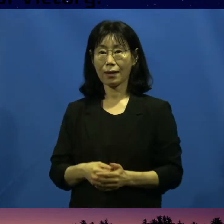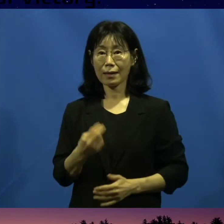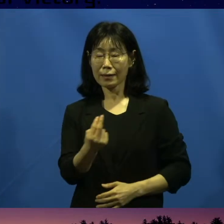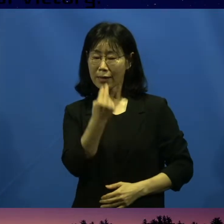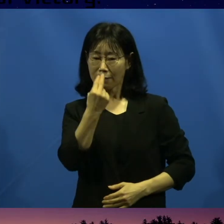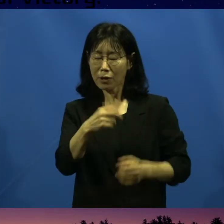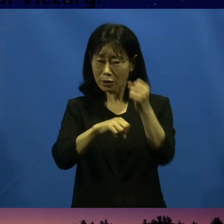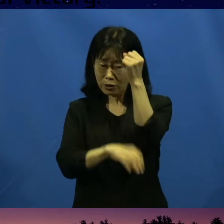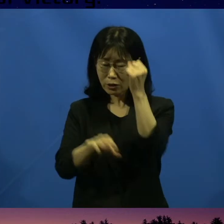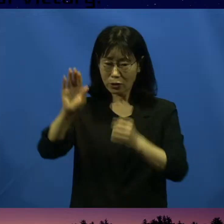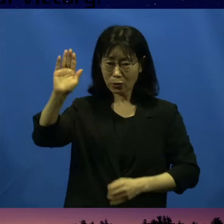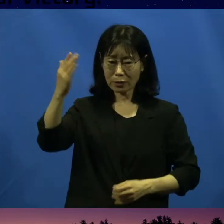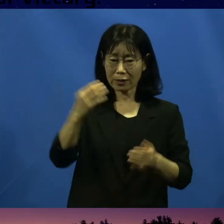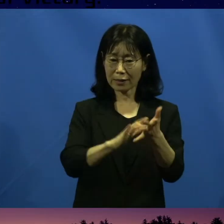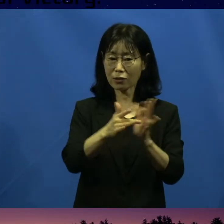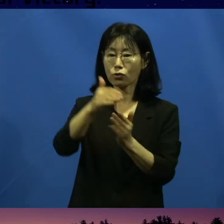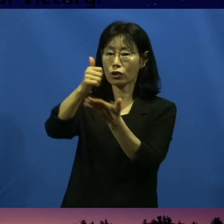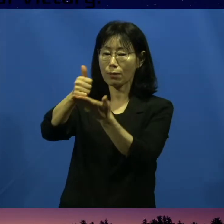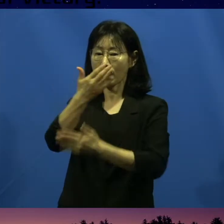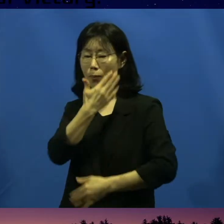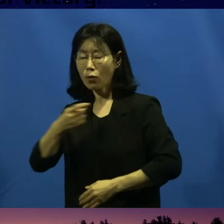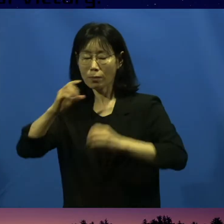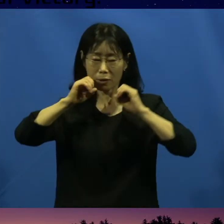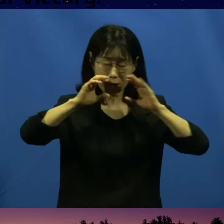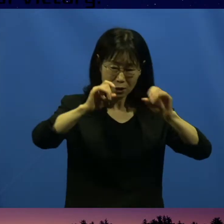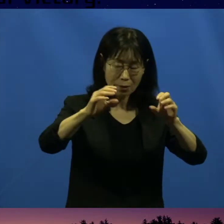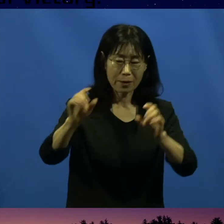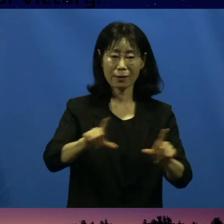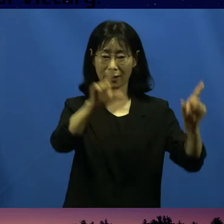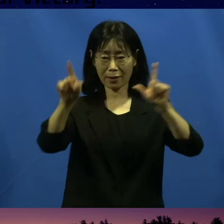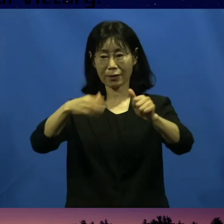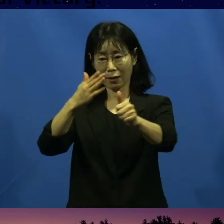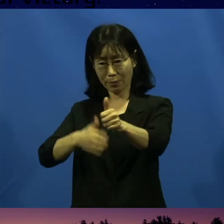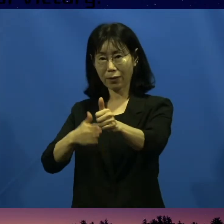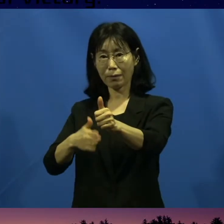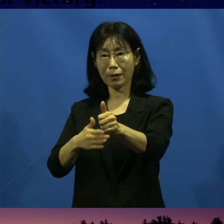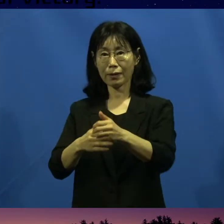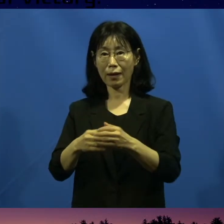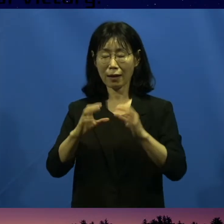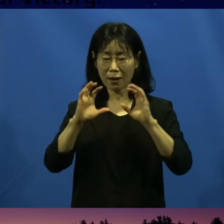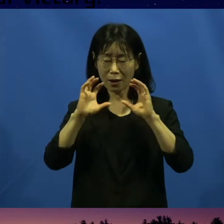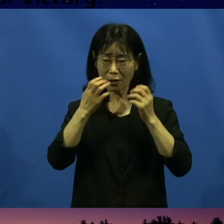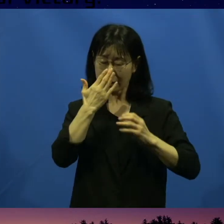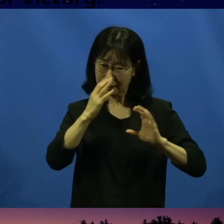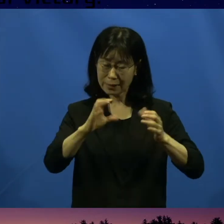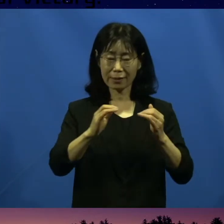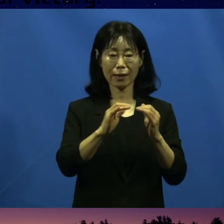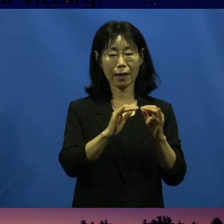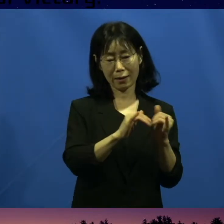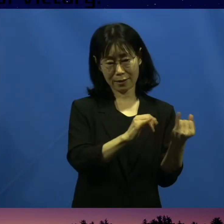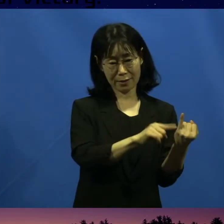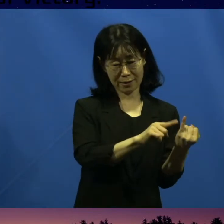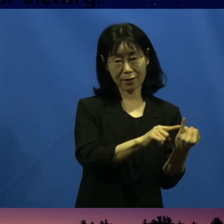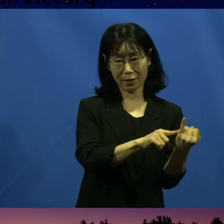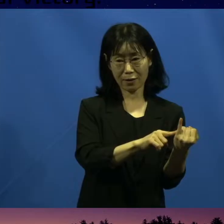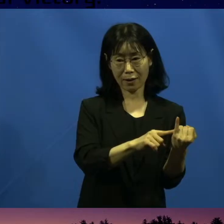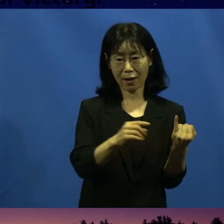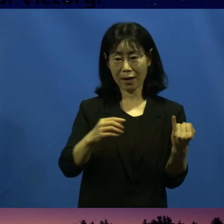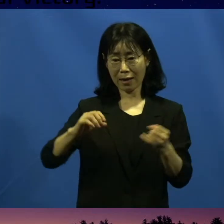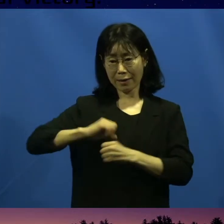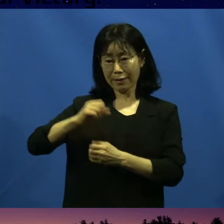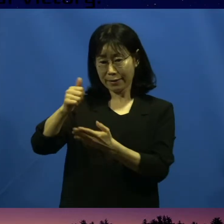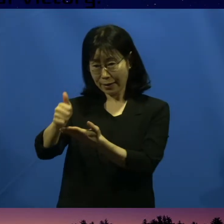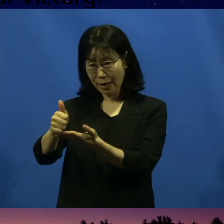생명의 근원 예수, 그분을 전하며 살게 하여 주시옵소서. 그 어린 아이의 그 한마디가 나병 환자를,